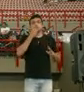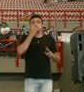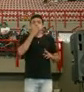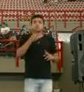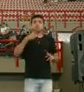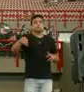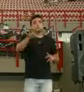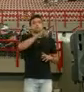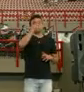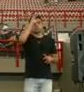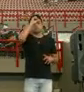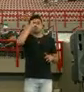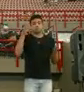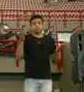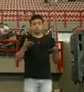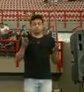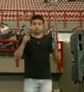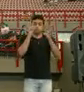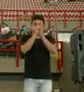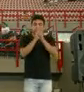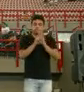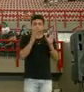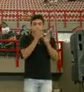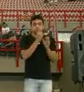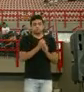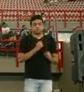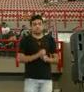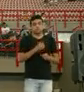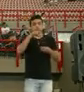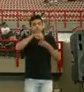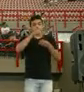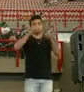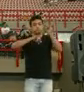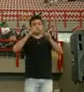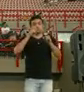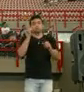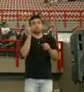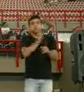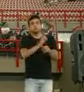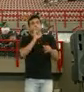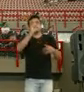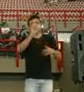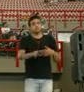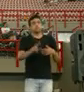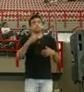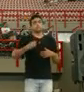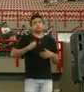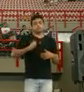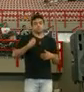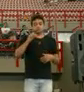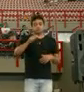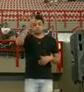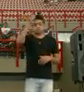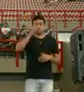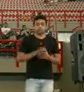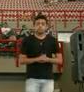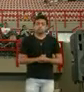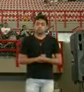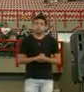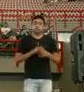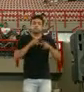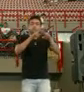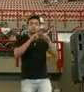você aprender hoje essas questões de cálculos químicos. Acertar uma questão que vai melhorar muito a tua nota.